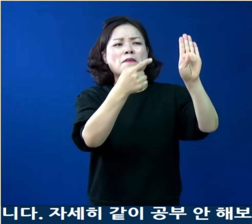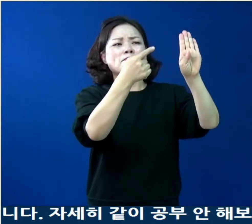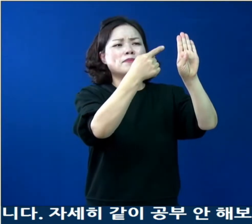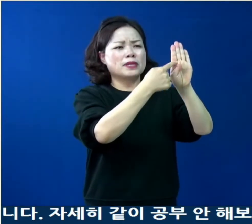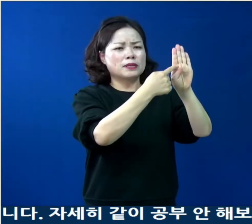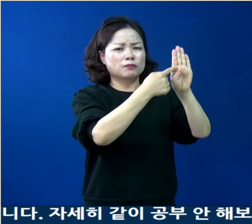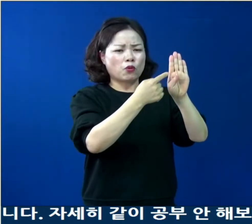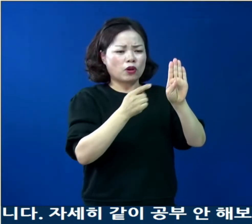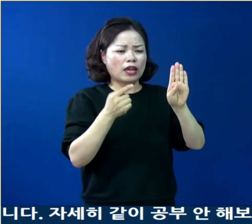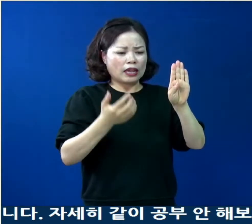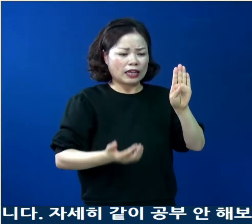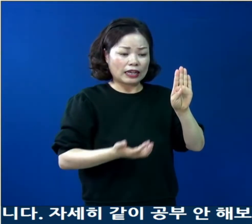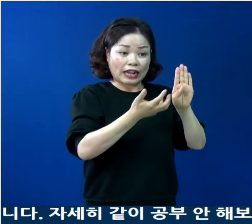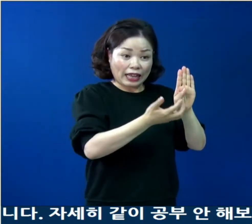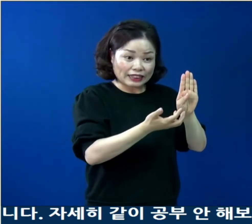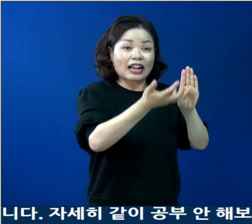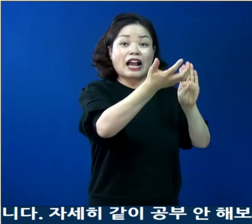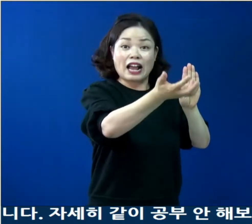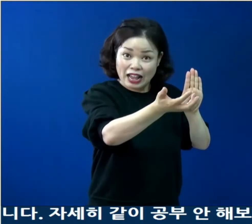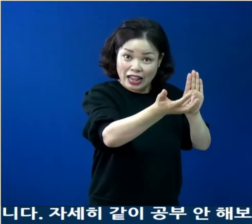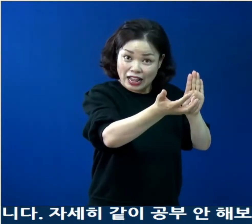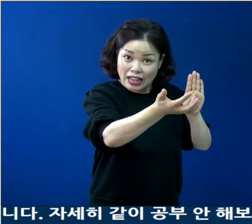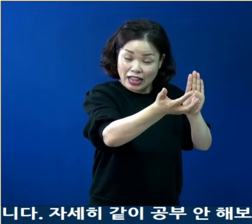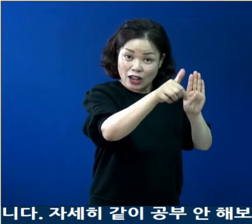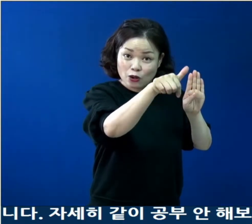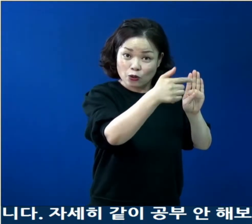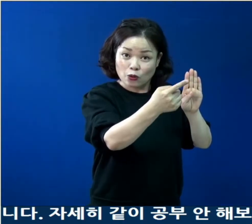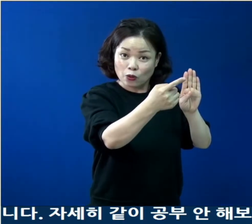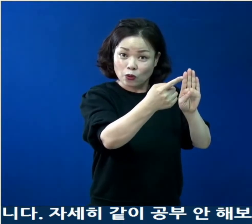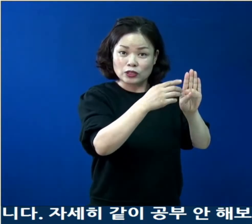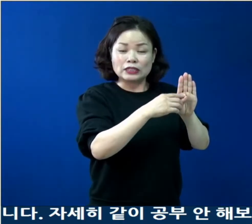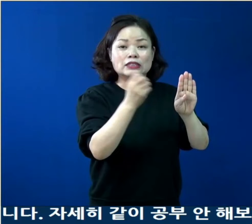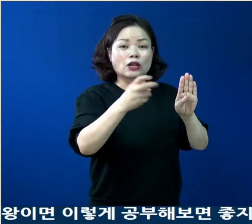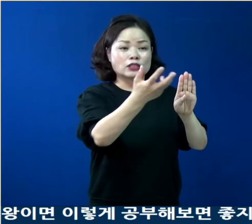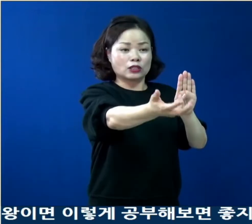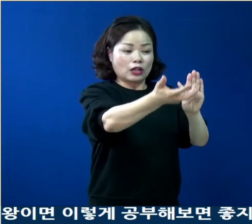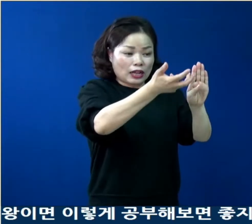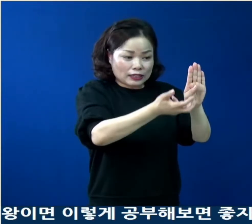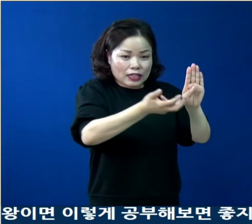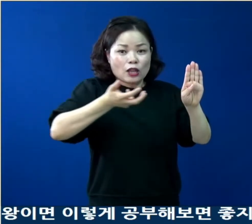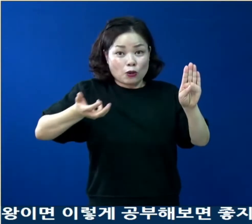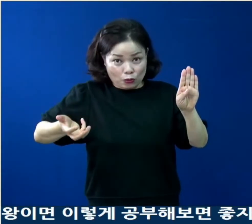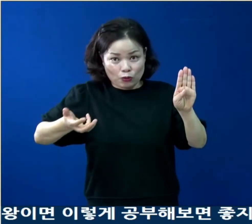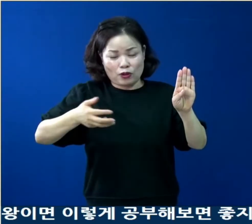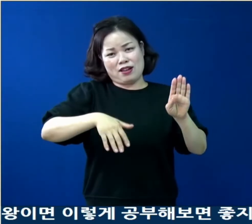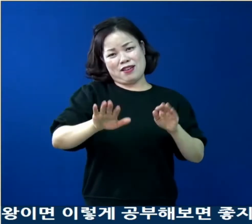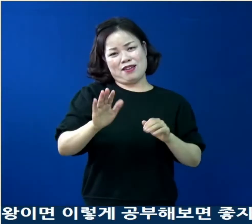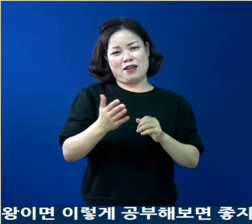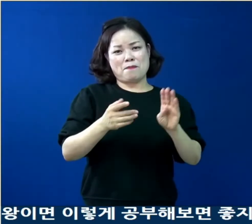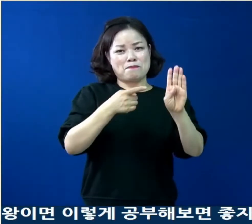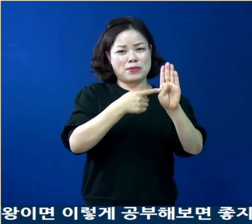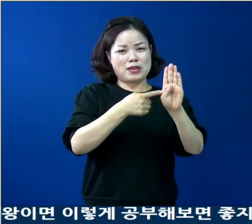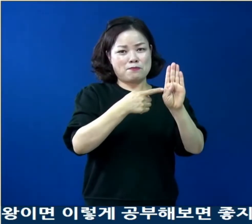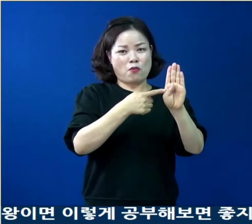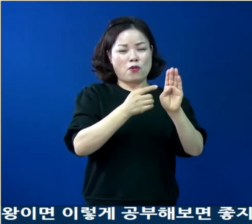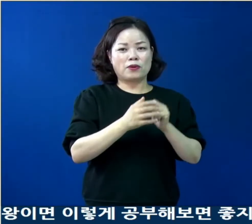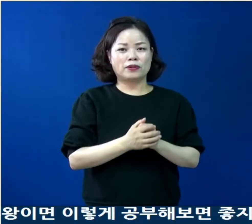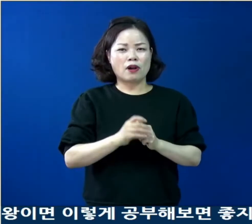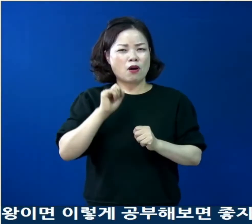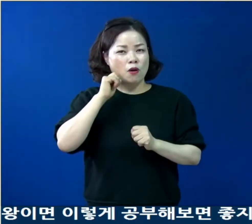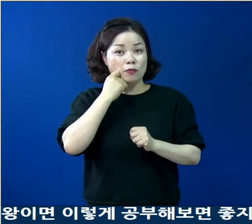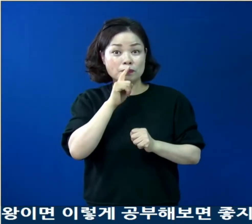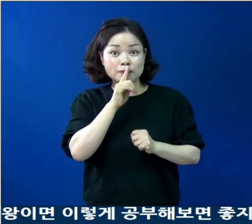들러요. 그리고 다시 돌아올 때도 빌립보를 또 들러요. 자, 기왕 제가